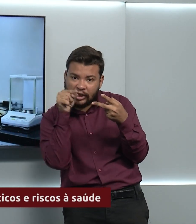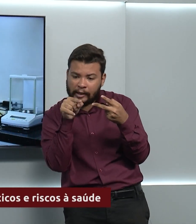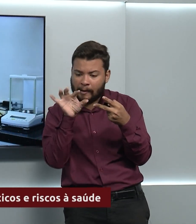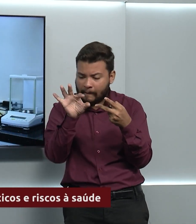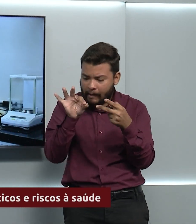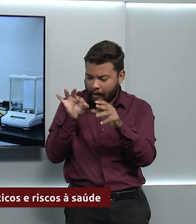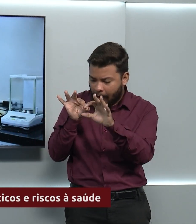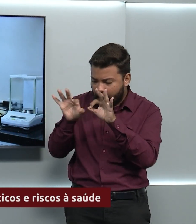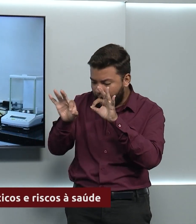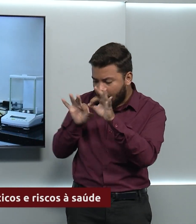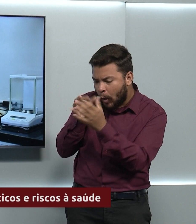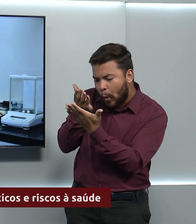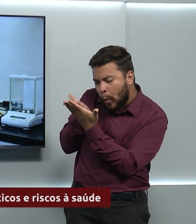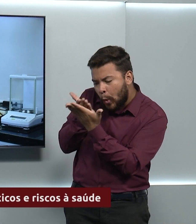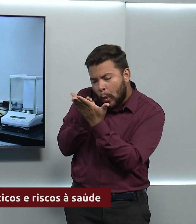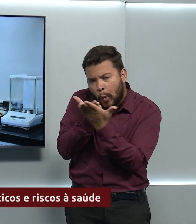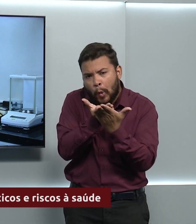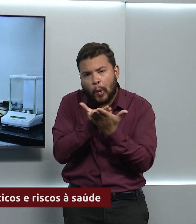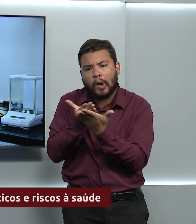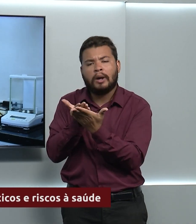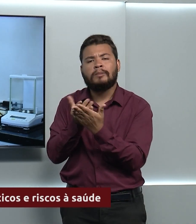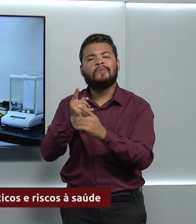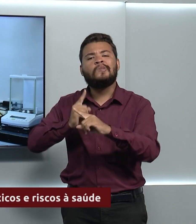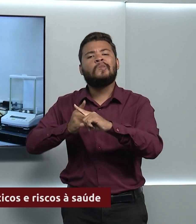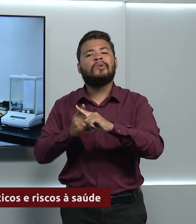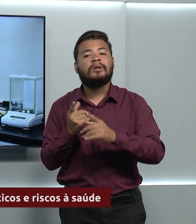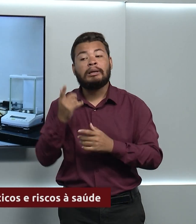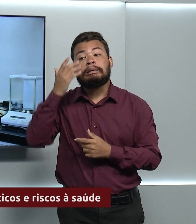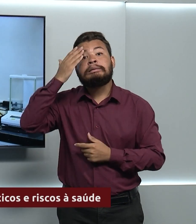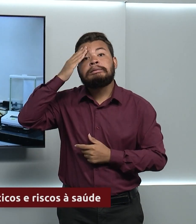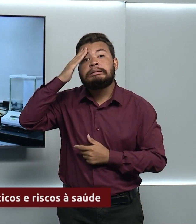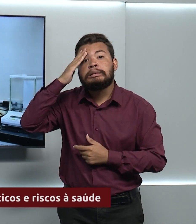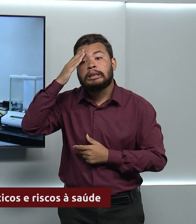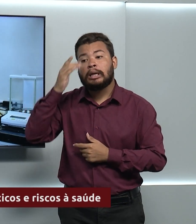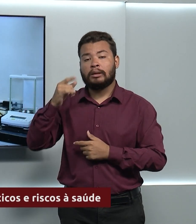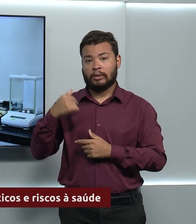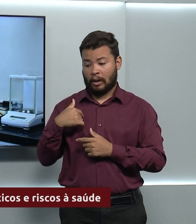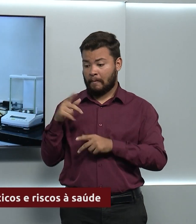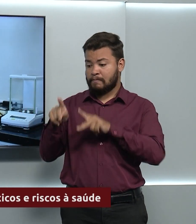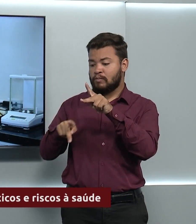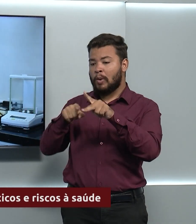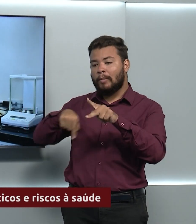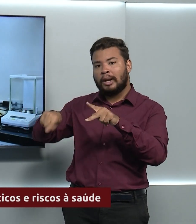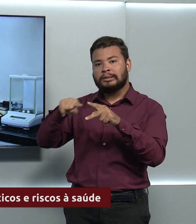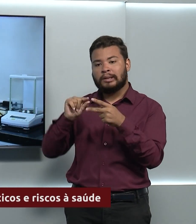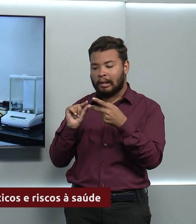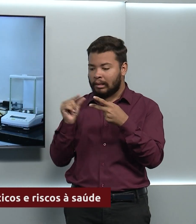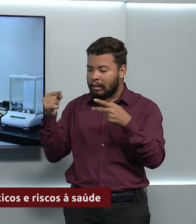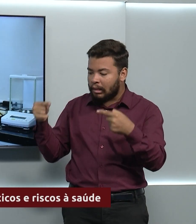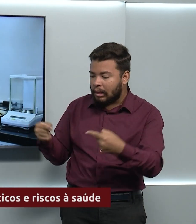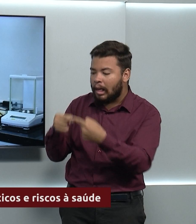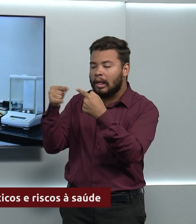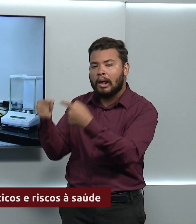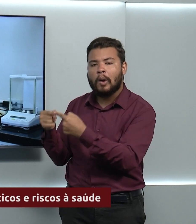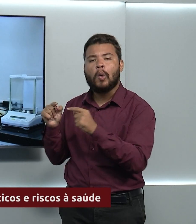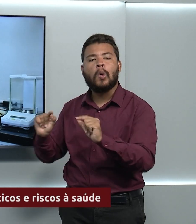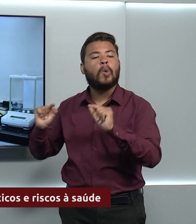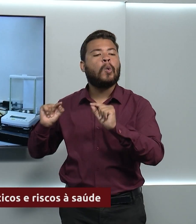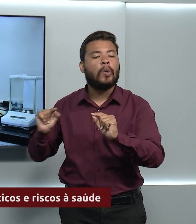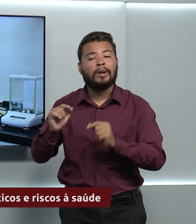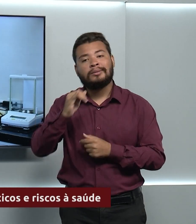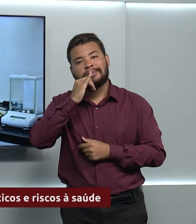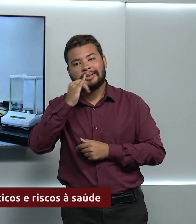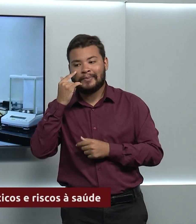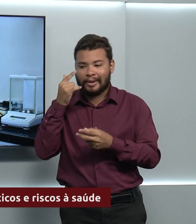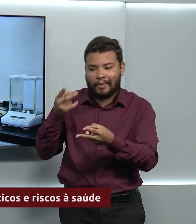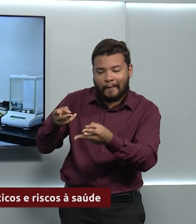gente conseguir entender melhor quais são os melhores marcadores para a nossa população. Então, quais são os melhores genes para eu dizer